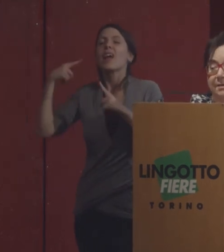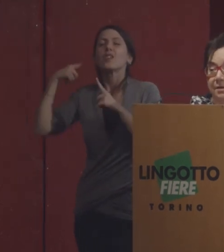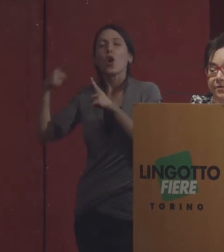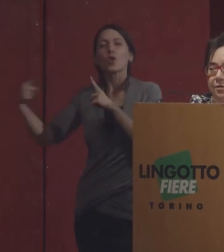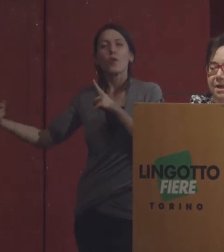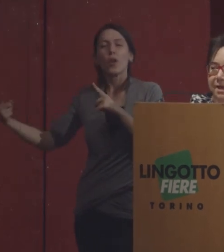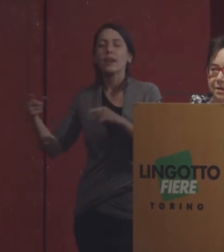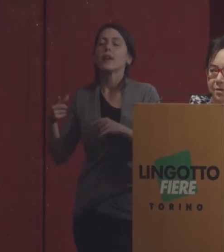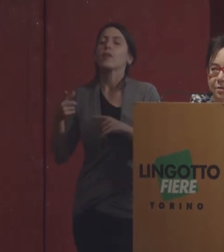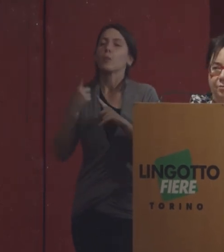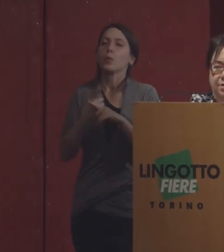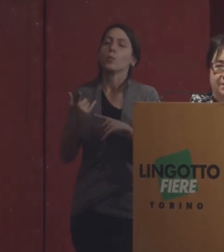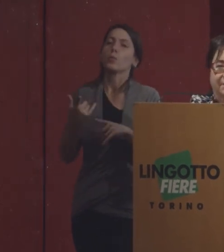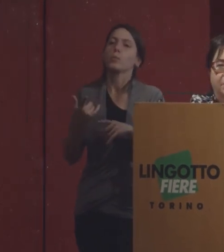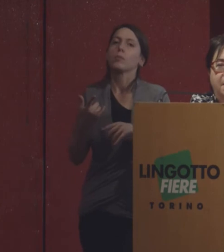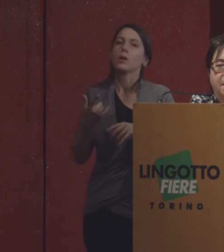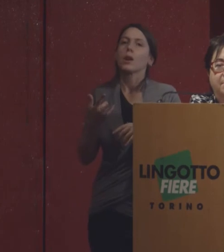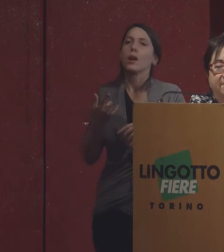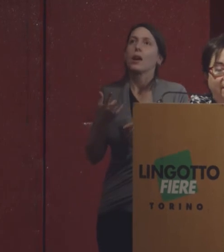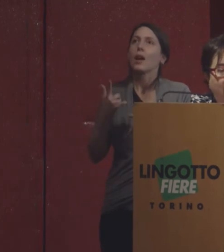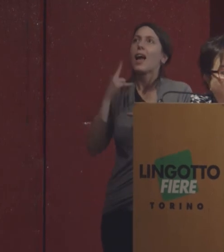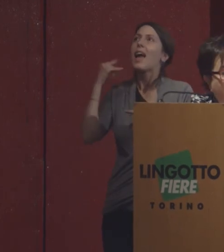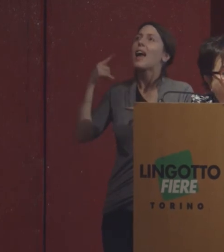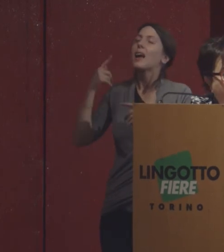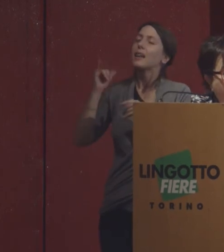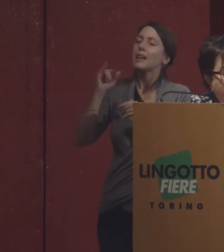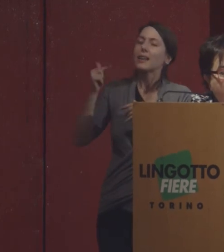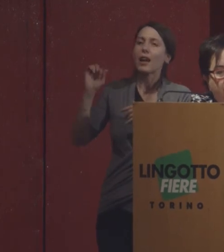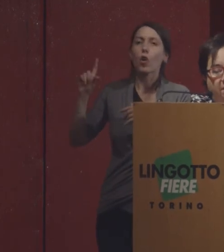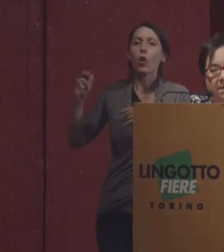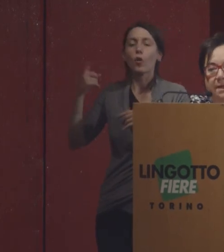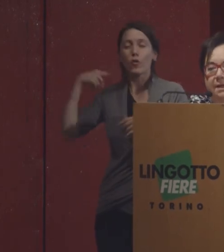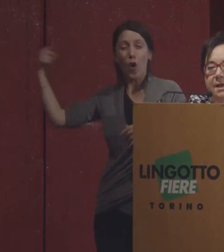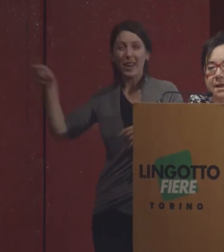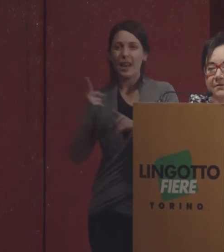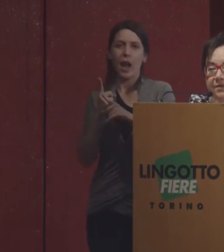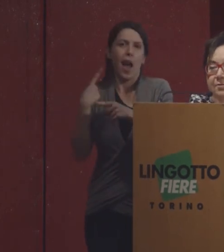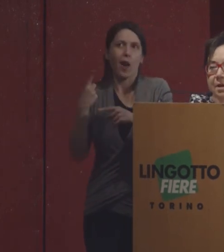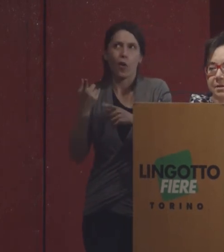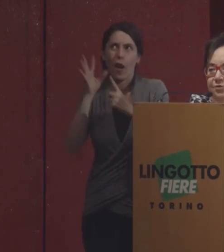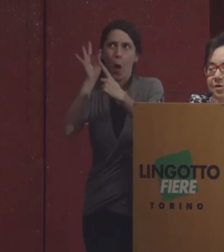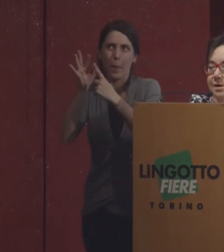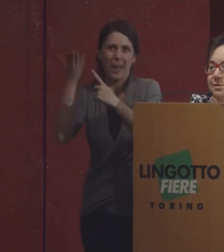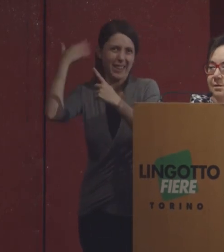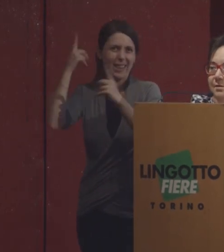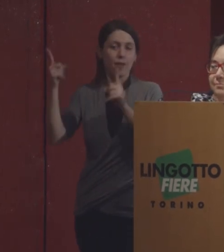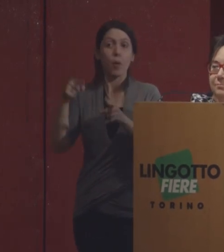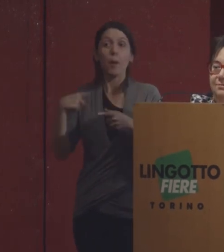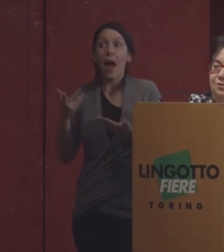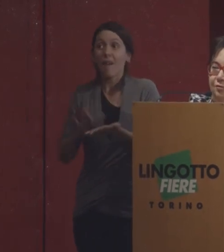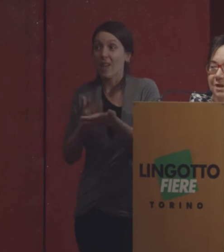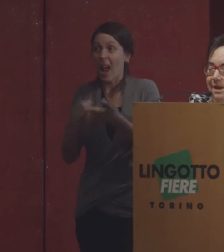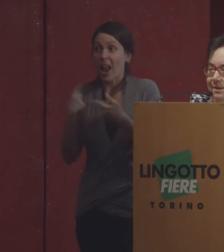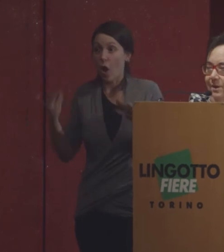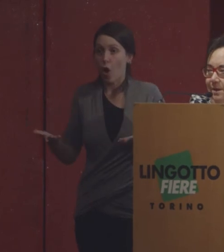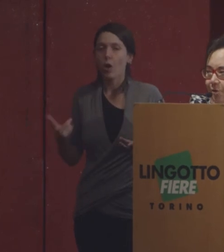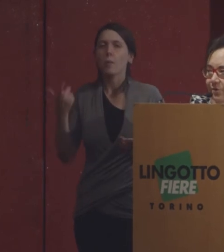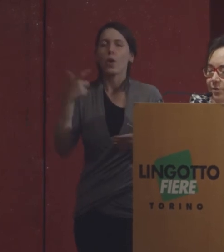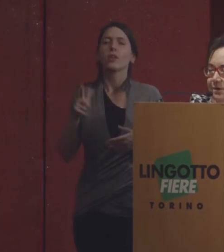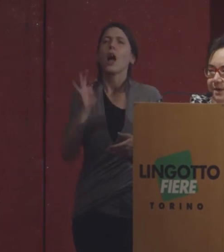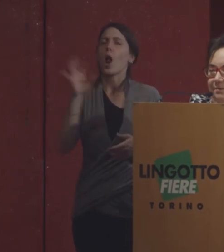e l'italofonia era ancora un obiettivo, ma vale ancora oggi, perché è vero che ci sono i